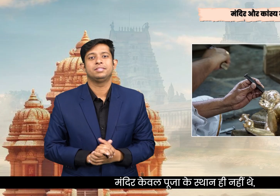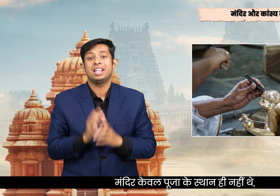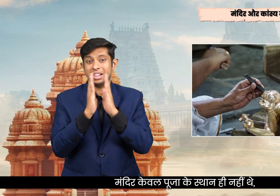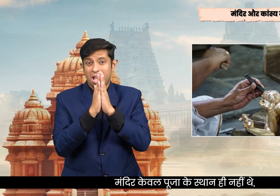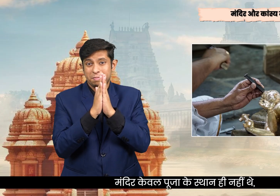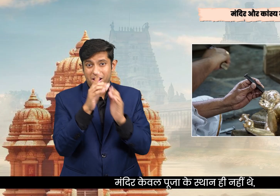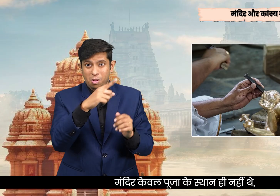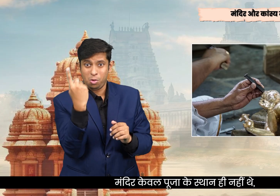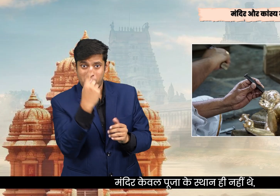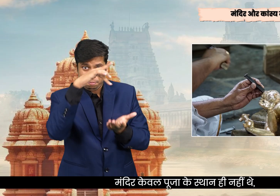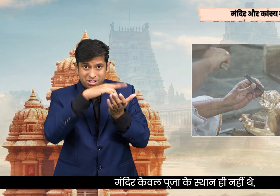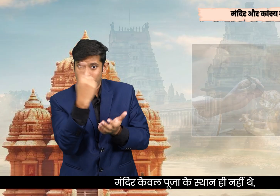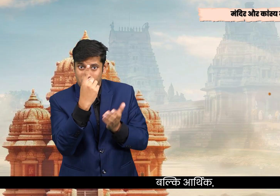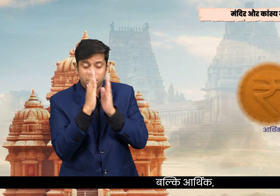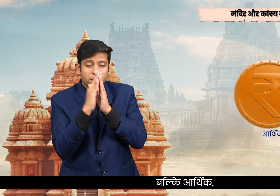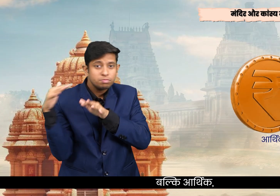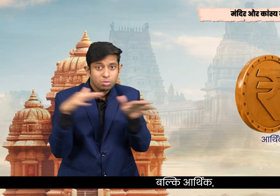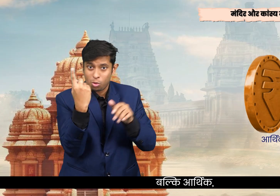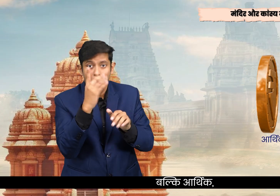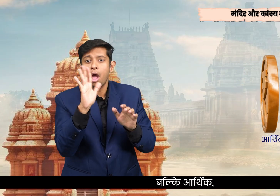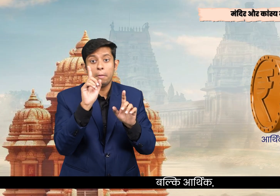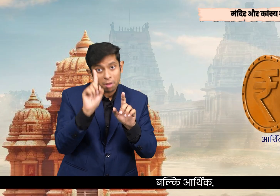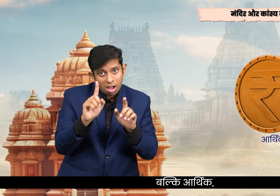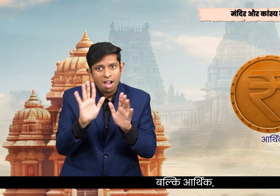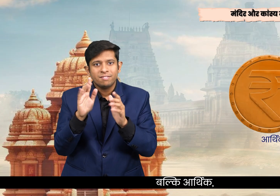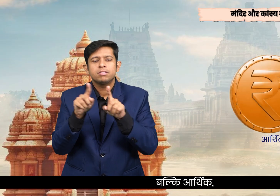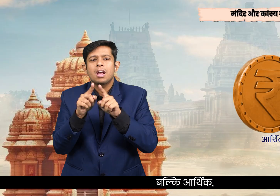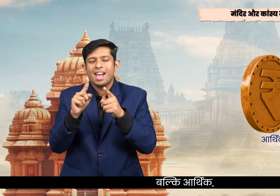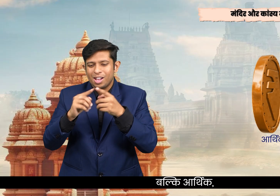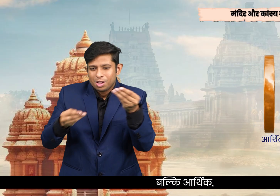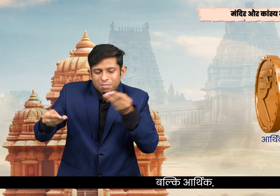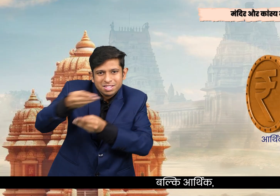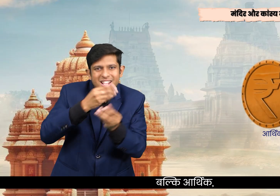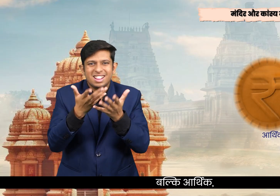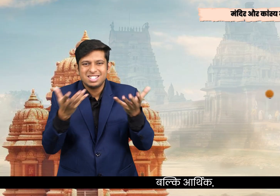मंदिर केवल पूजा के स्थान ही नहीं थे, बल्कि आर्थिक,